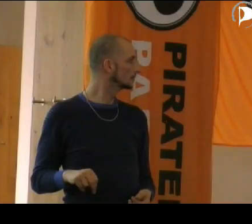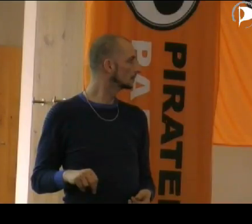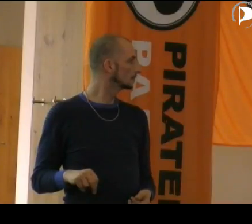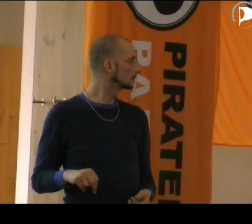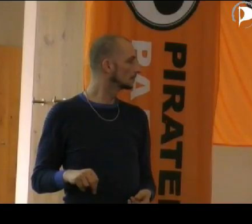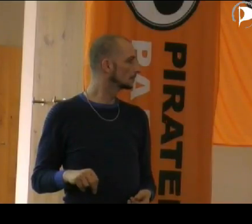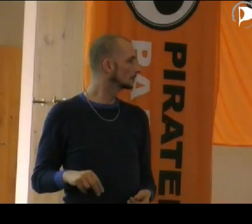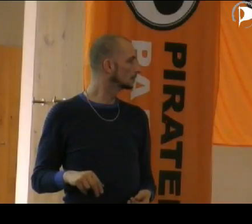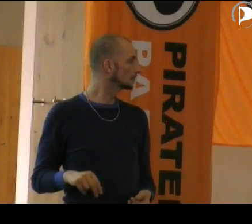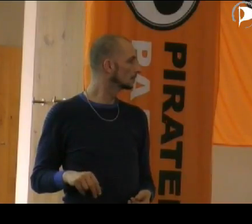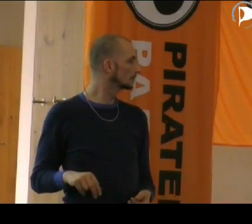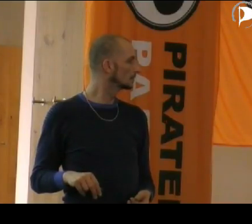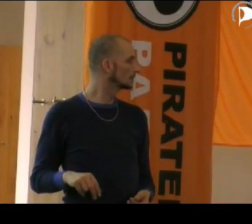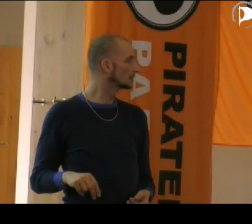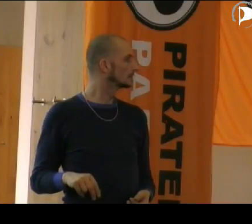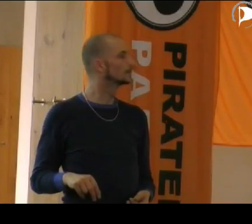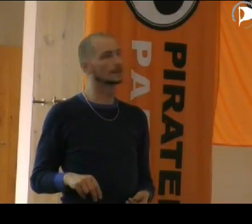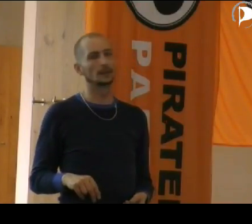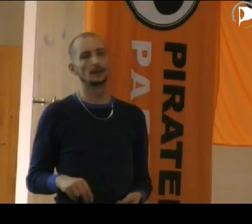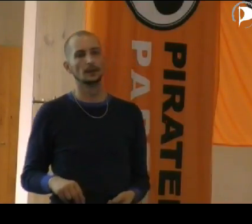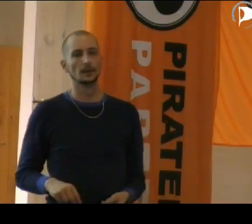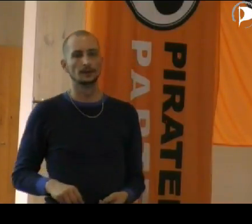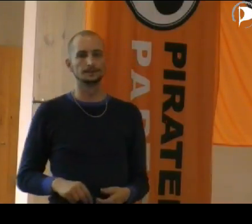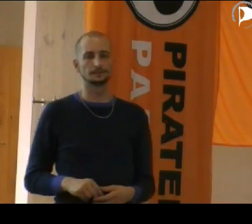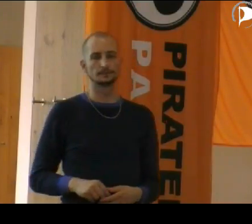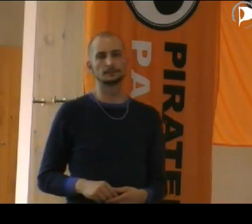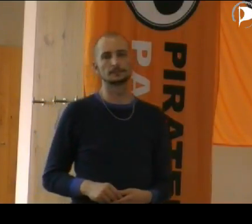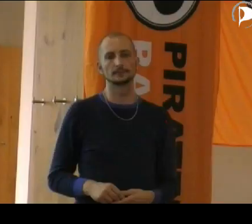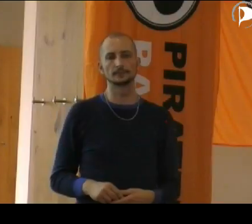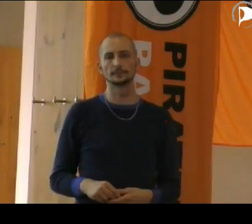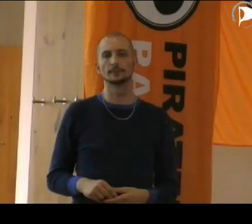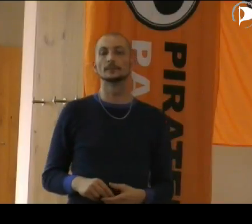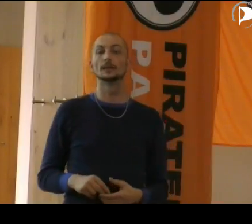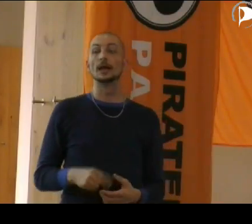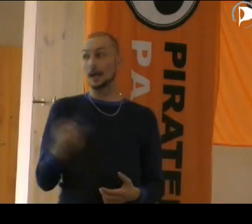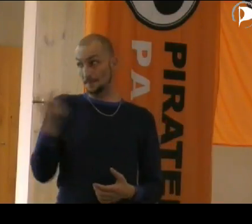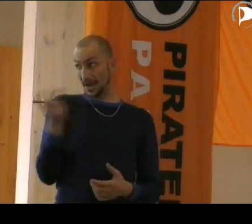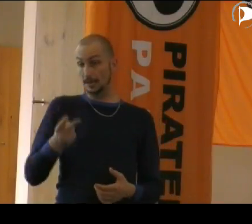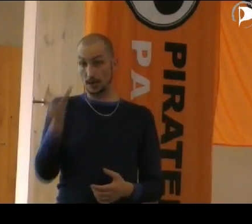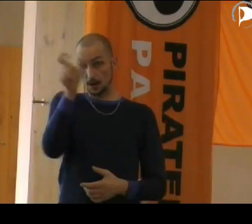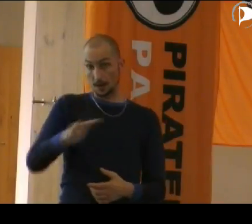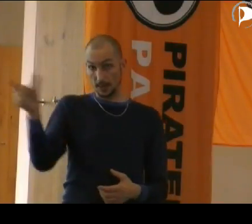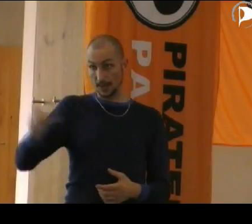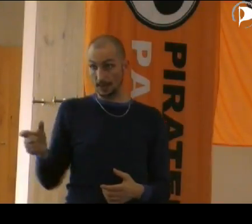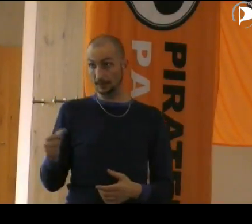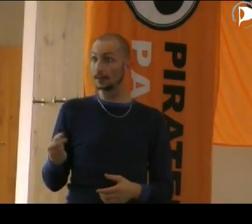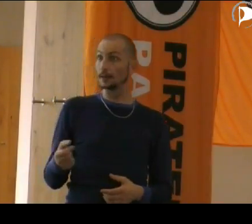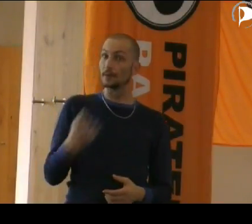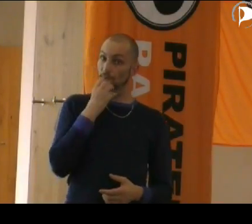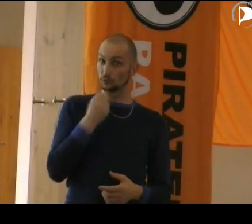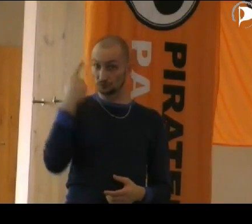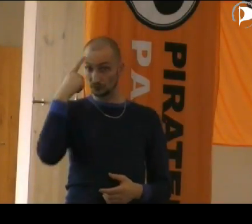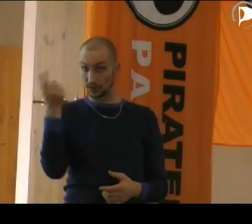einem schalter problem hallo ich würde gern beiden kandidaten wissen ob sie auch bereit wären